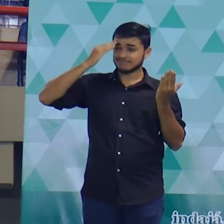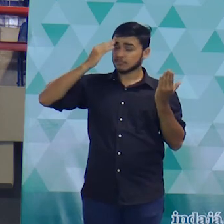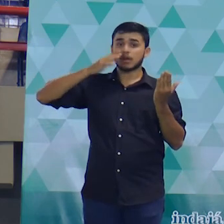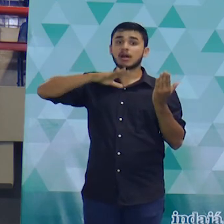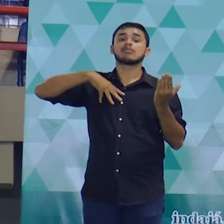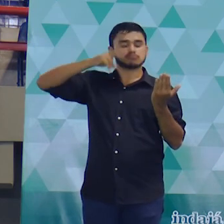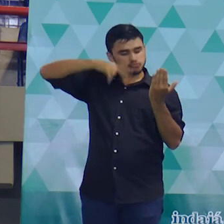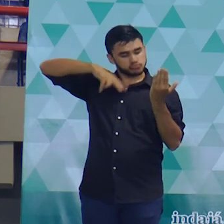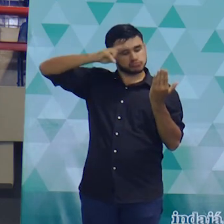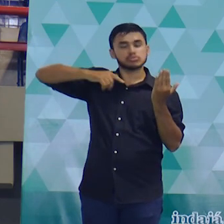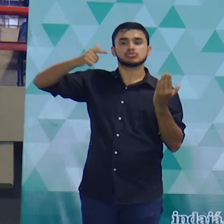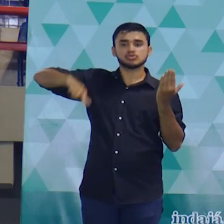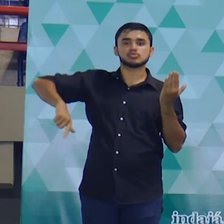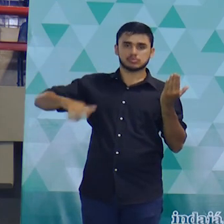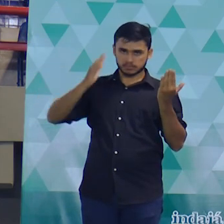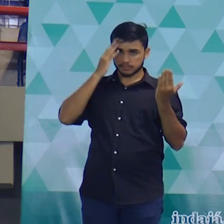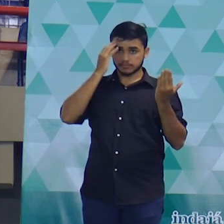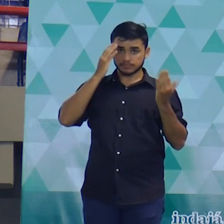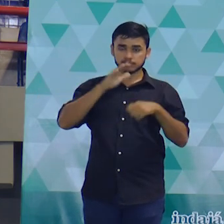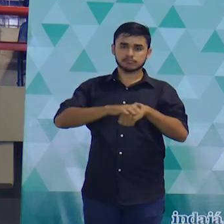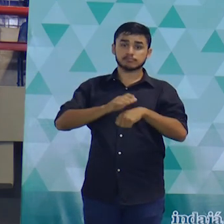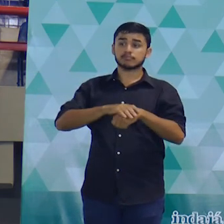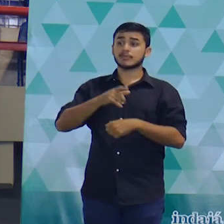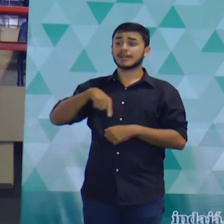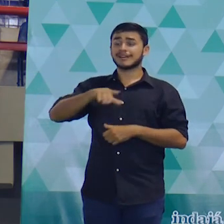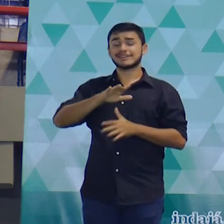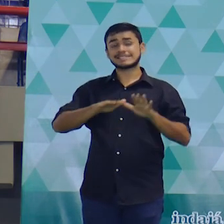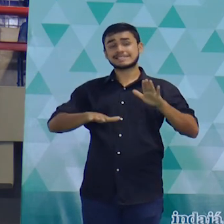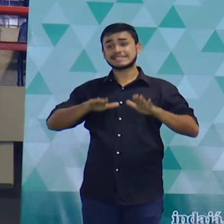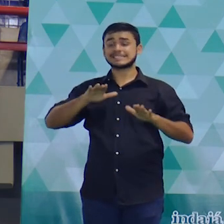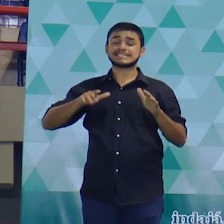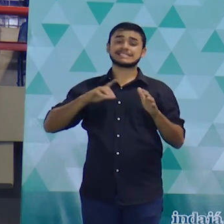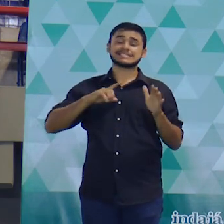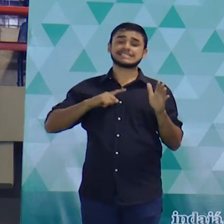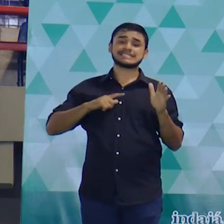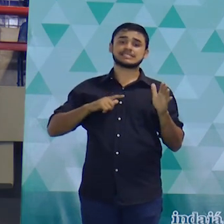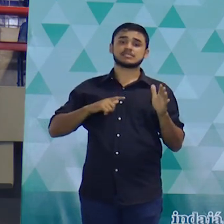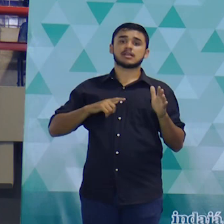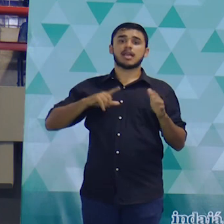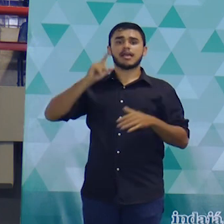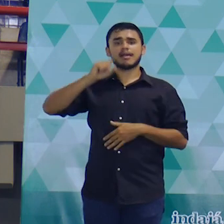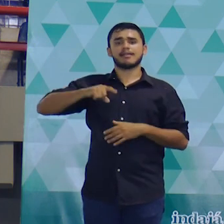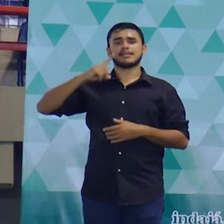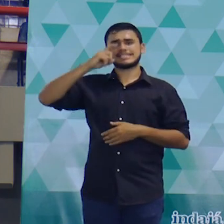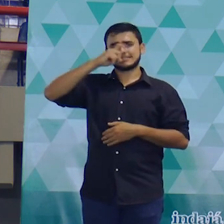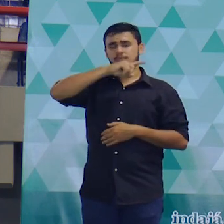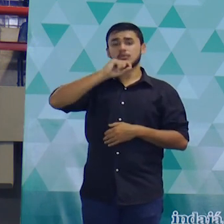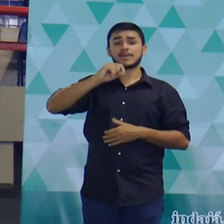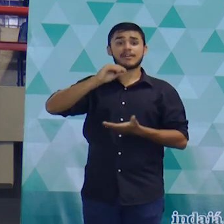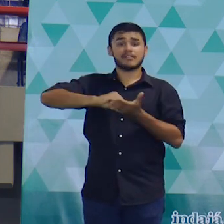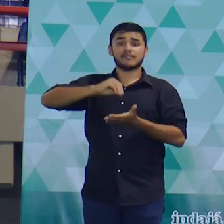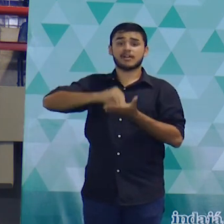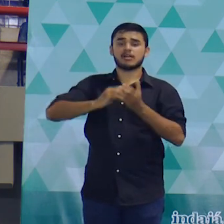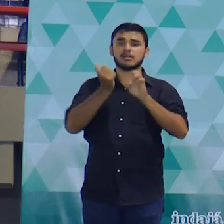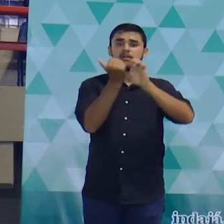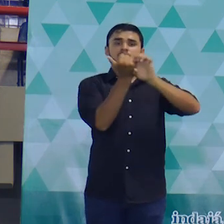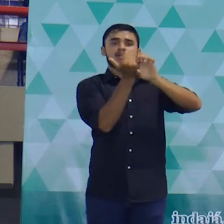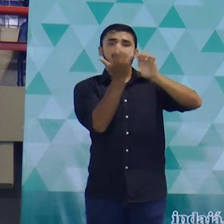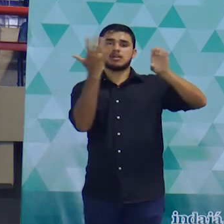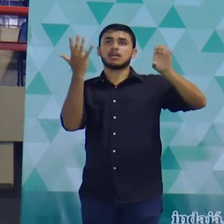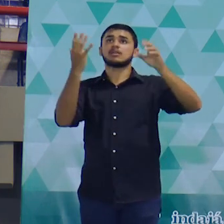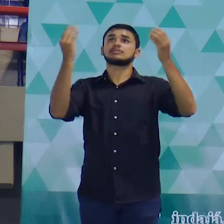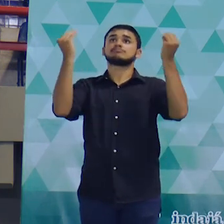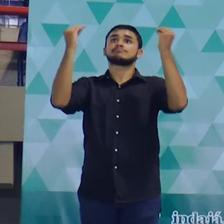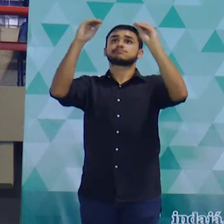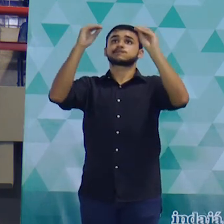questão trouxe mais uma vez aquela dificuldade que é a falta da equação. Eu preciso de uma equação para poder